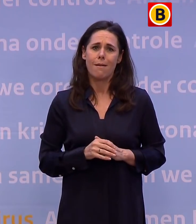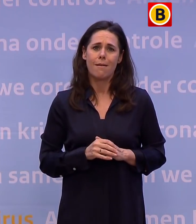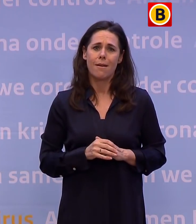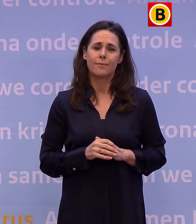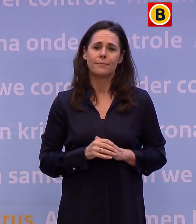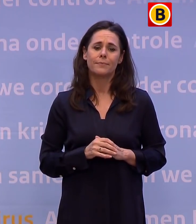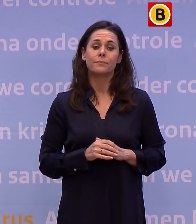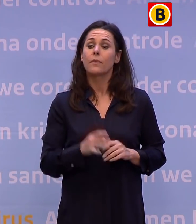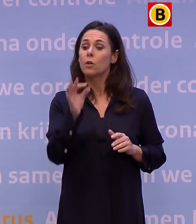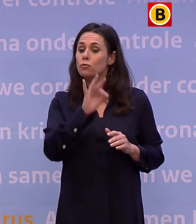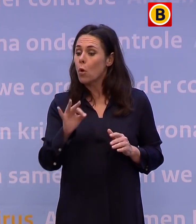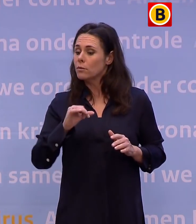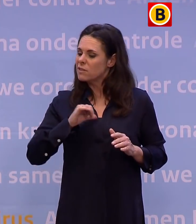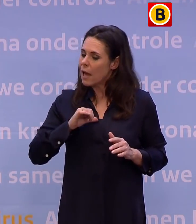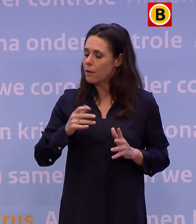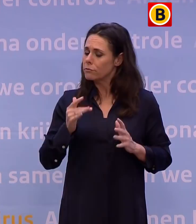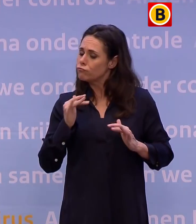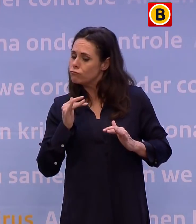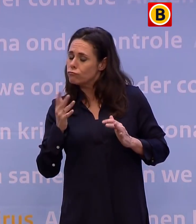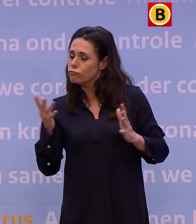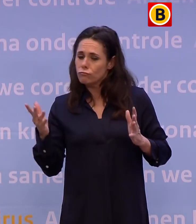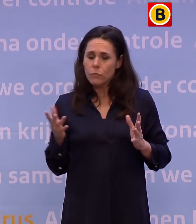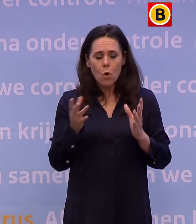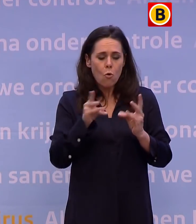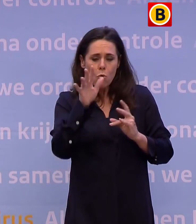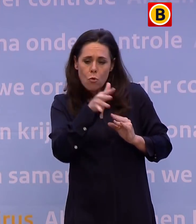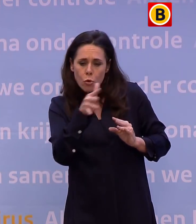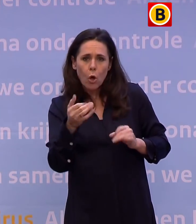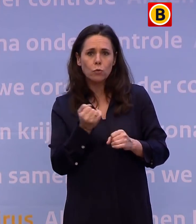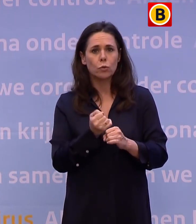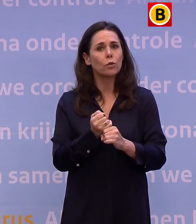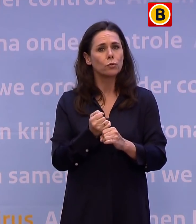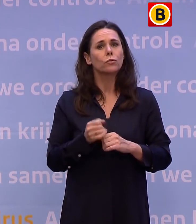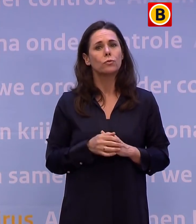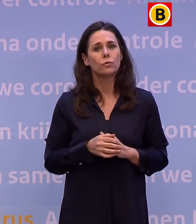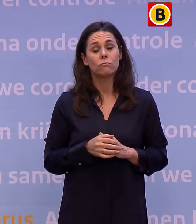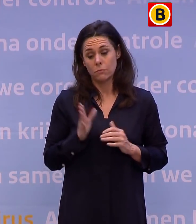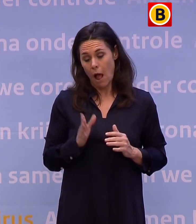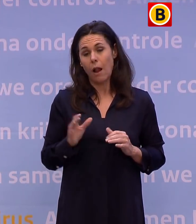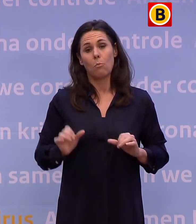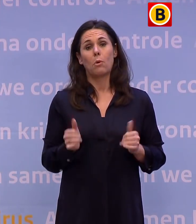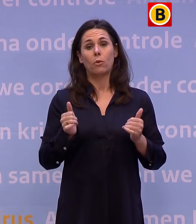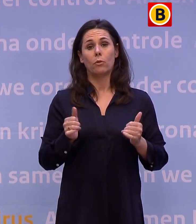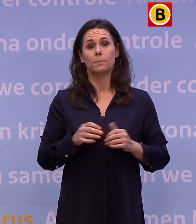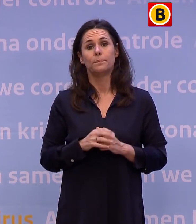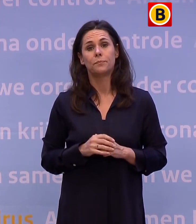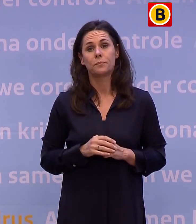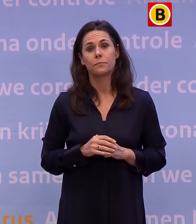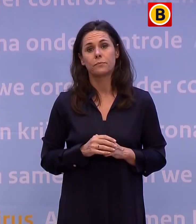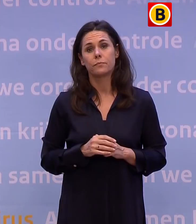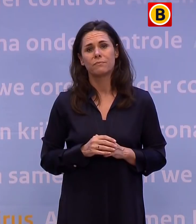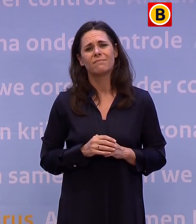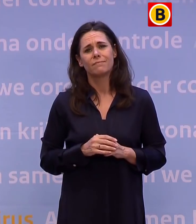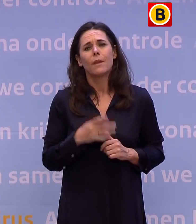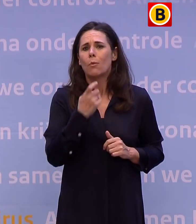scholen krijgen zoveel mogelijk ruimte om tot werkbare roosters te komen en zijn daar inmiddels ook mee aan de slag. Het is